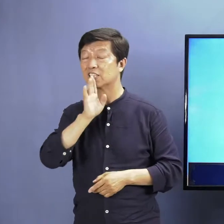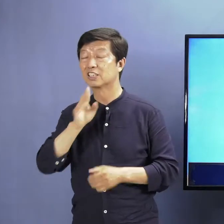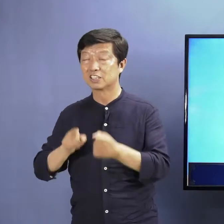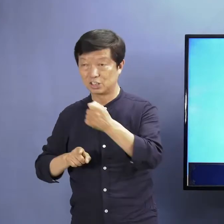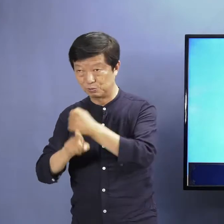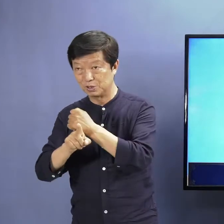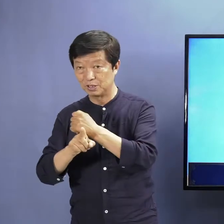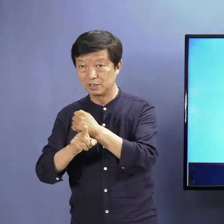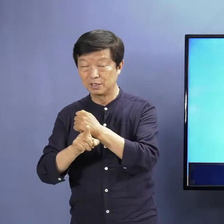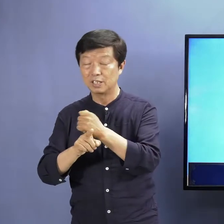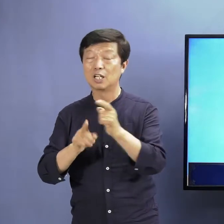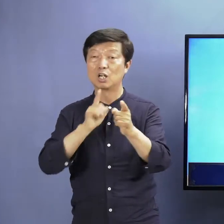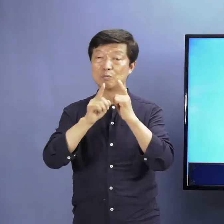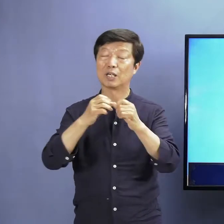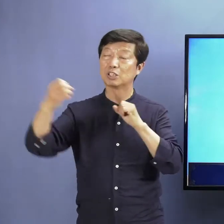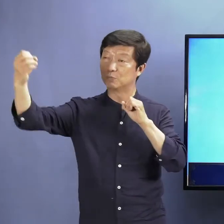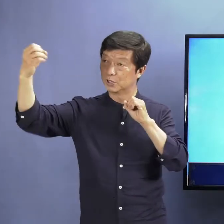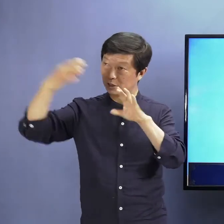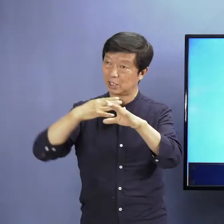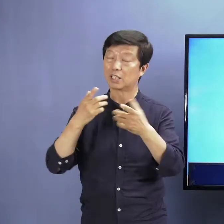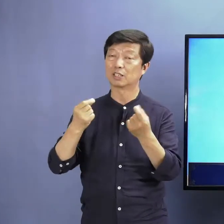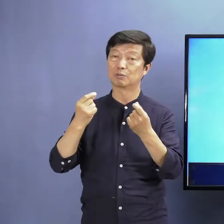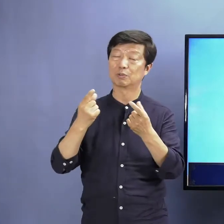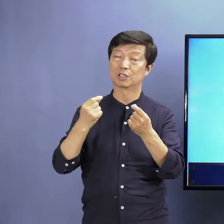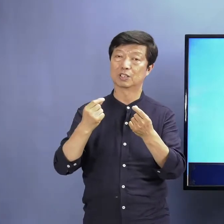대답입니다. 말씀이 모든 것을